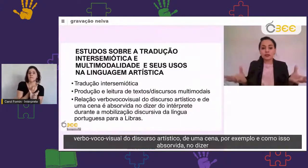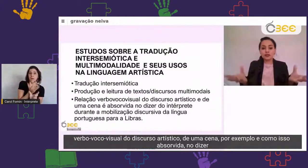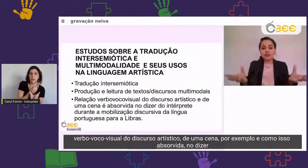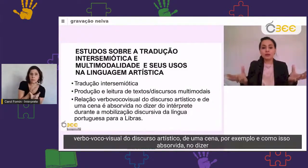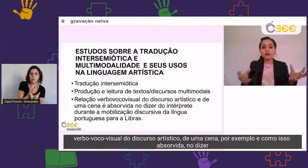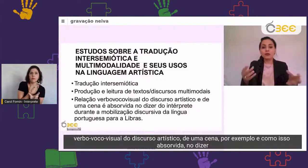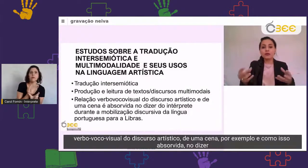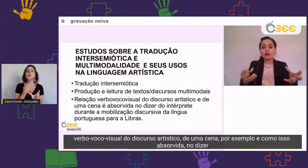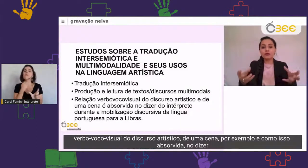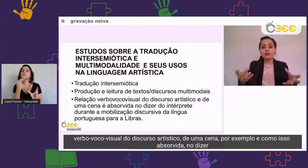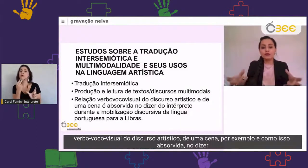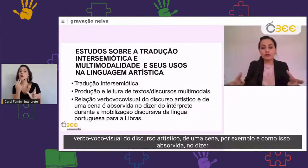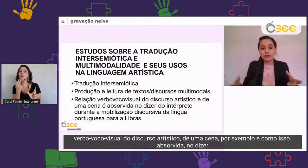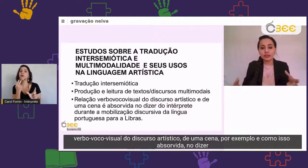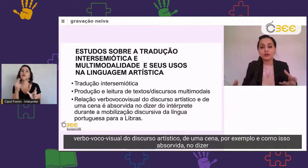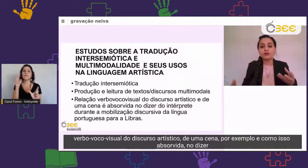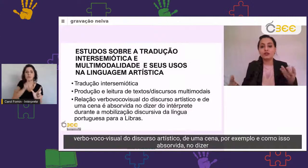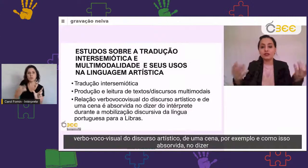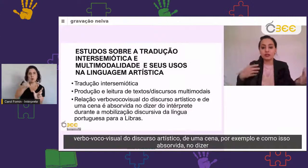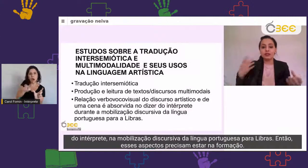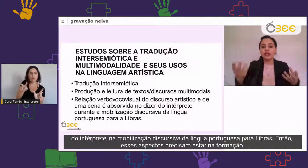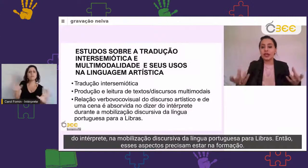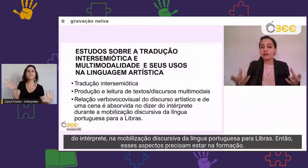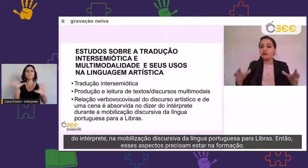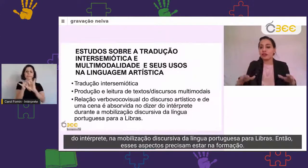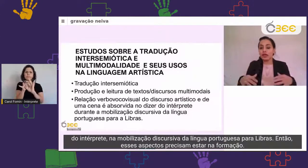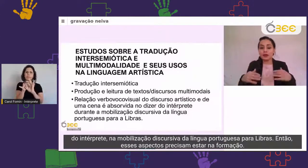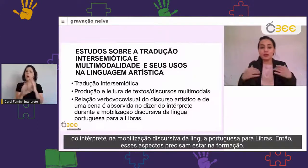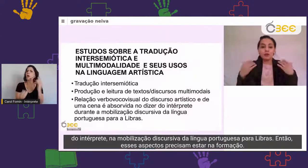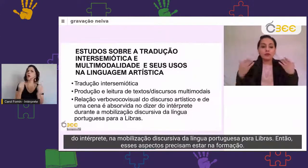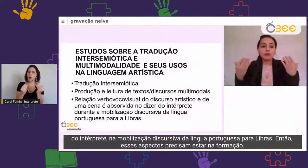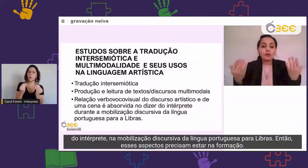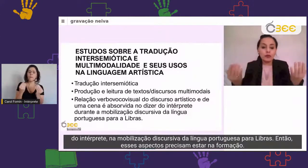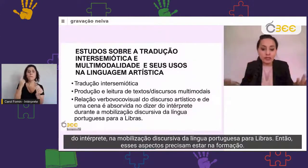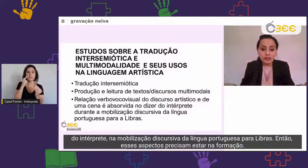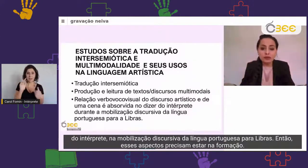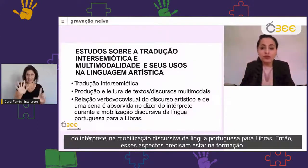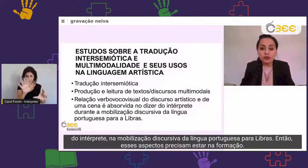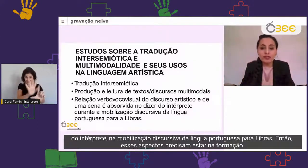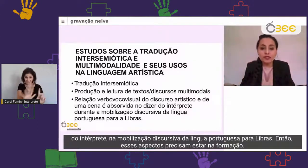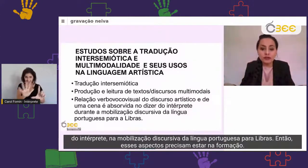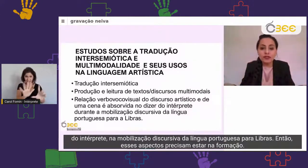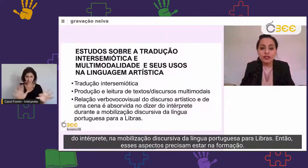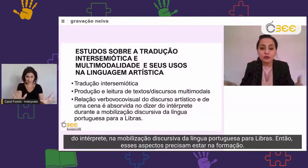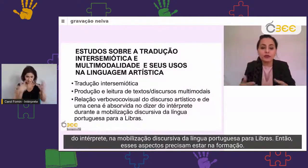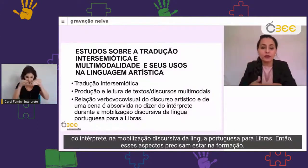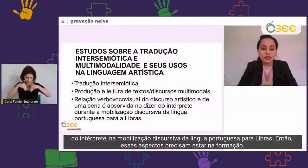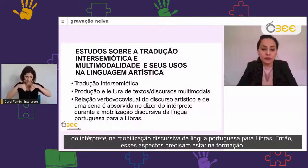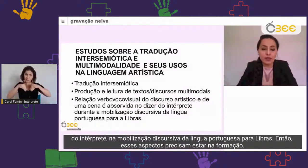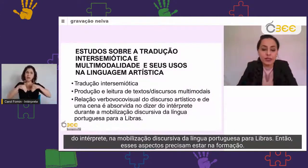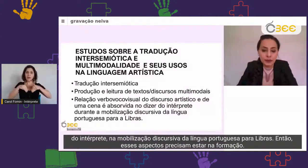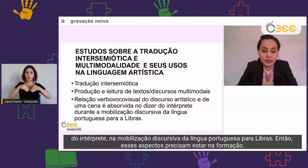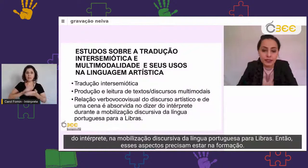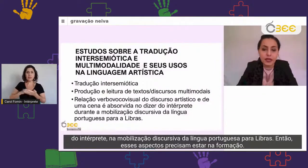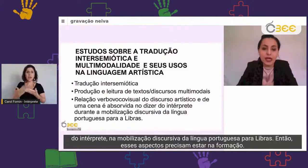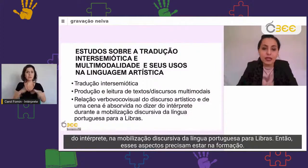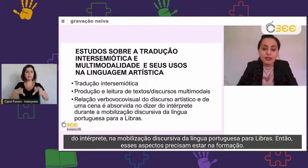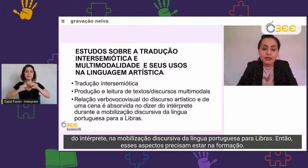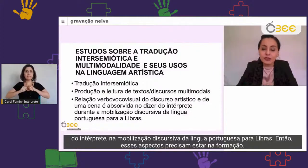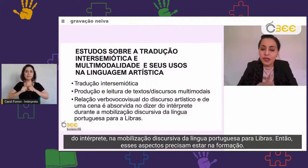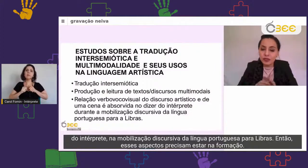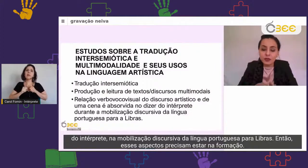uma cena, por exemplo, e como isso é absorvida no dizer do intérprete, na mobilização discursiva da língua portuguesa para